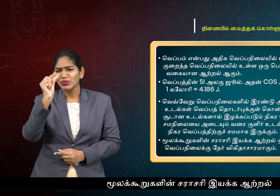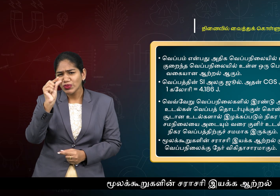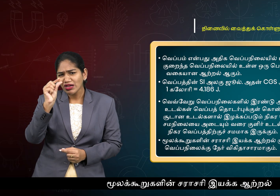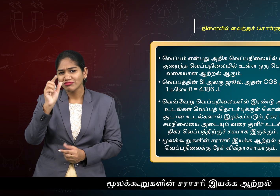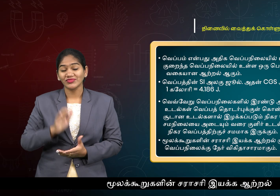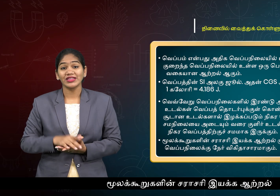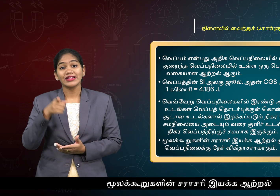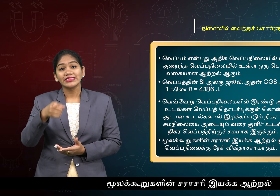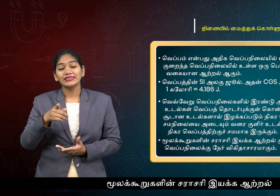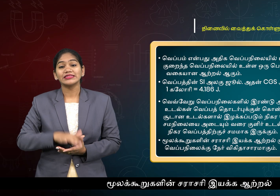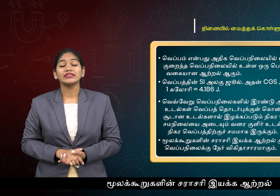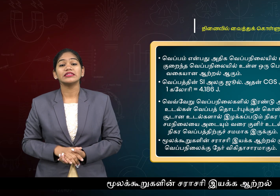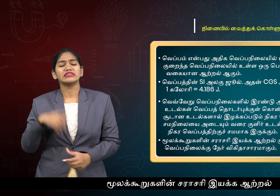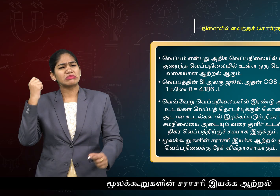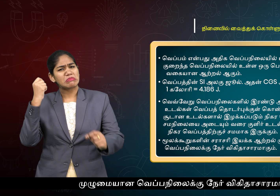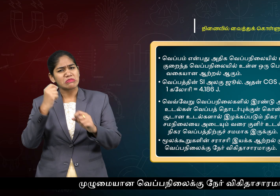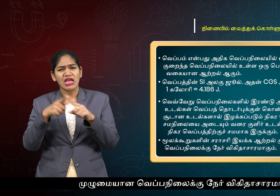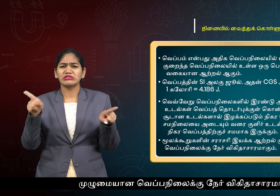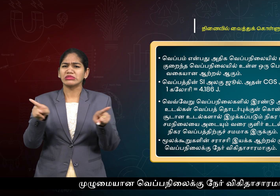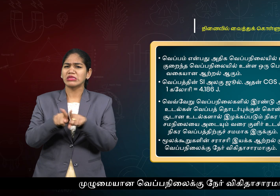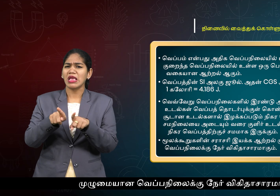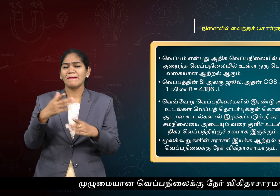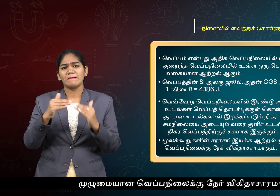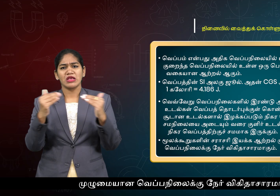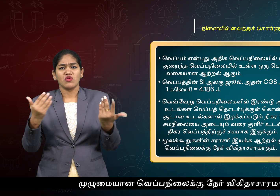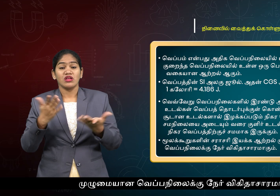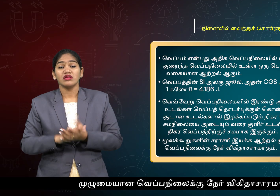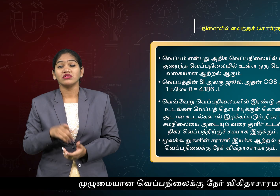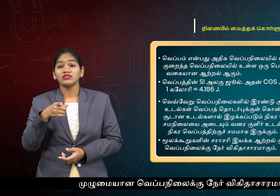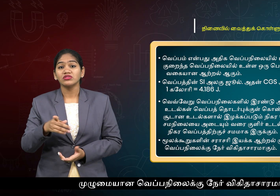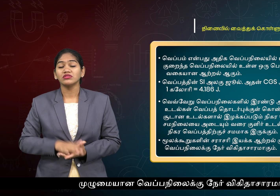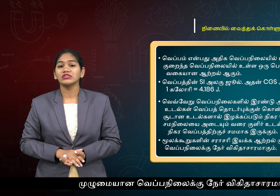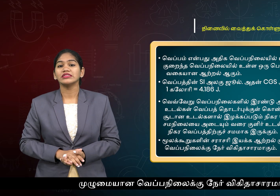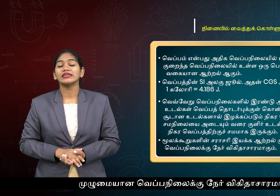முழுமையான வெப்பநிலைக்கு நேர் விகிதாசாரமாகும்.